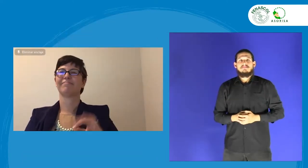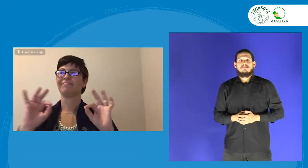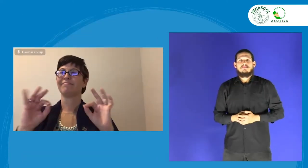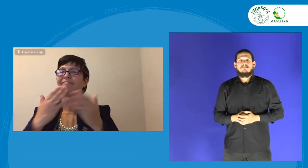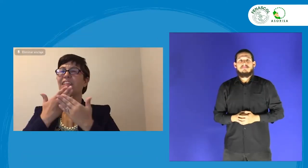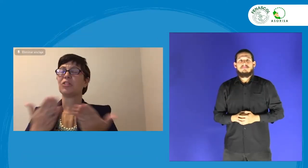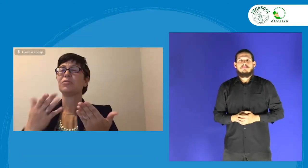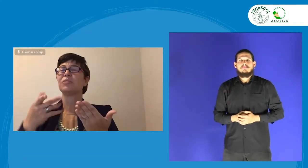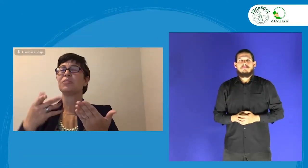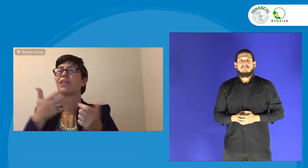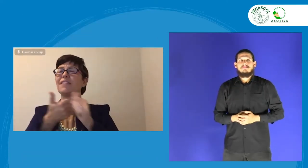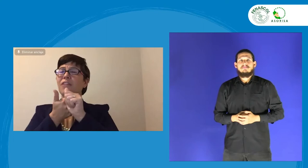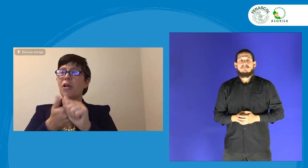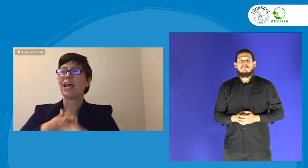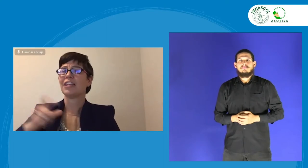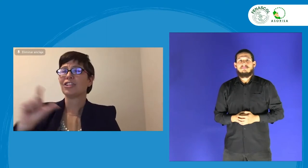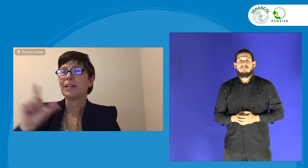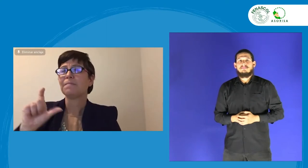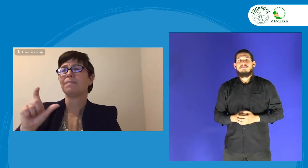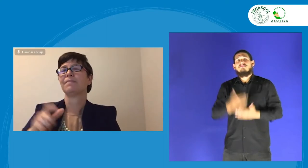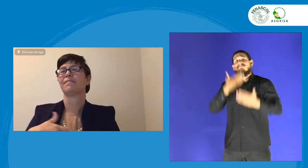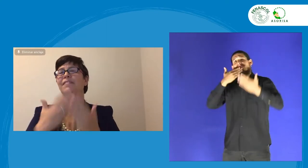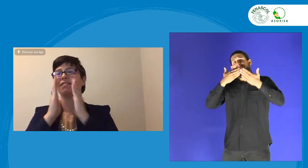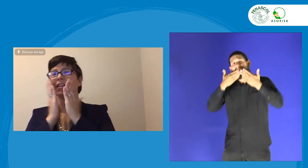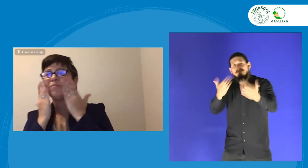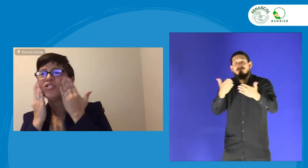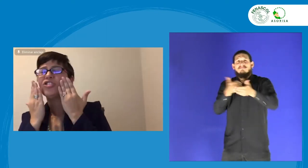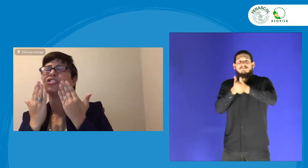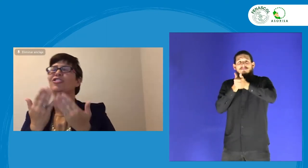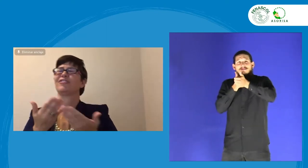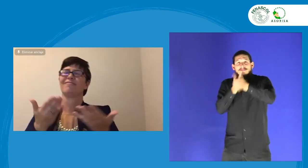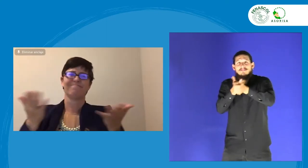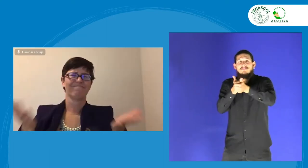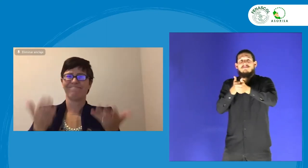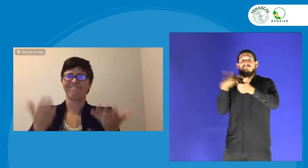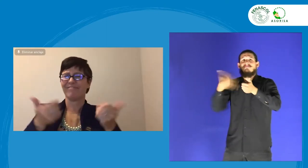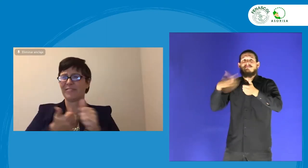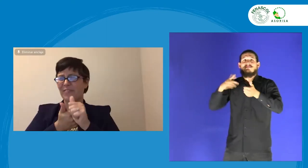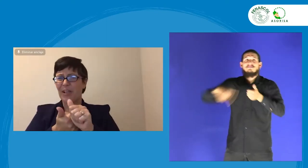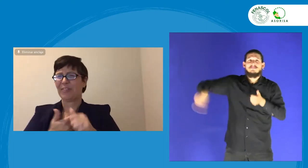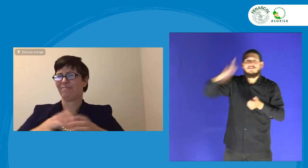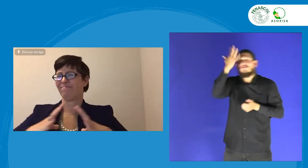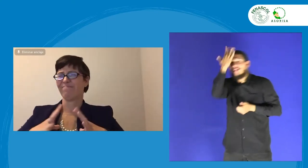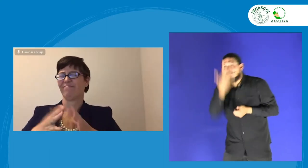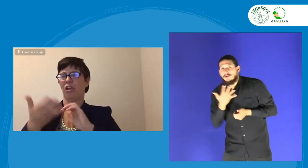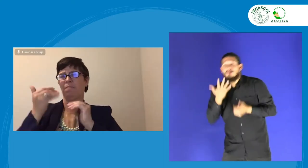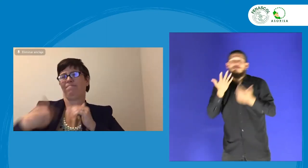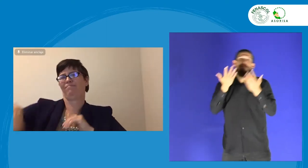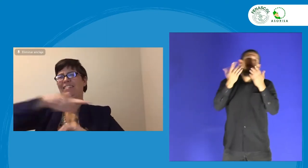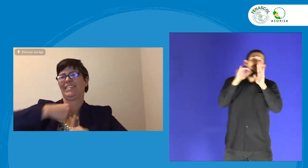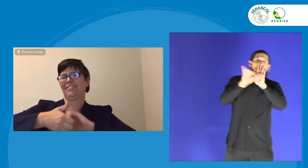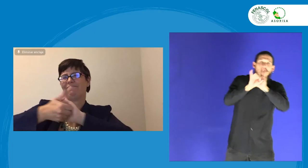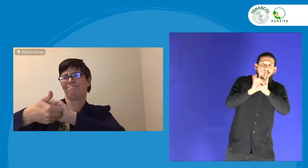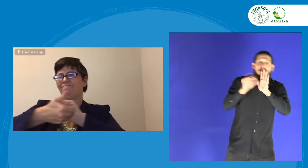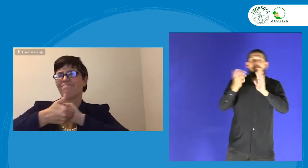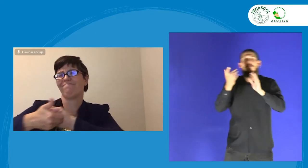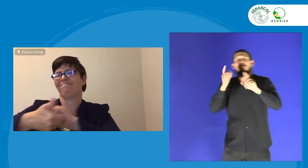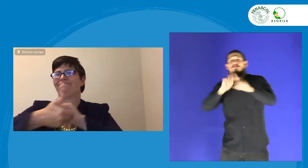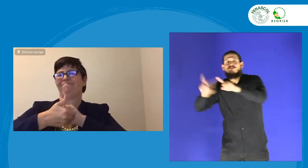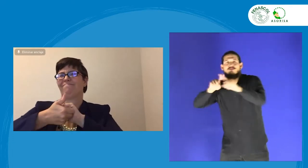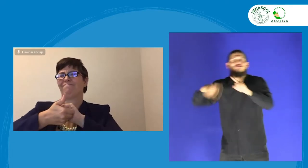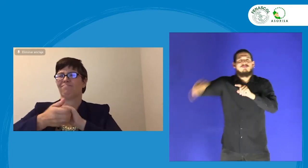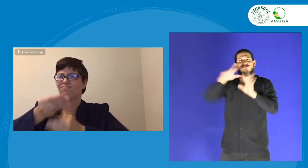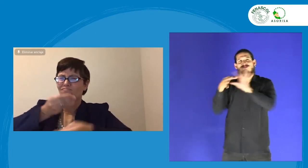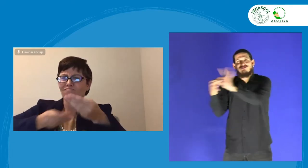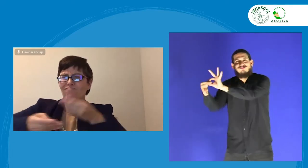Muy bien, así que muchísimas gracias y pues seguiremos en contacto en esta Semana Internacional de la Persona Sorda, seguiremos